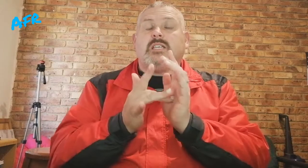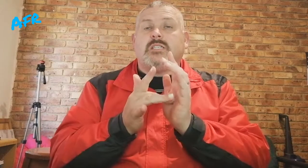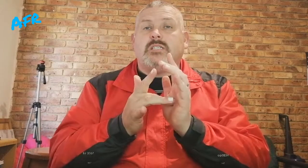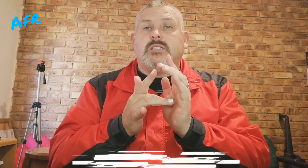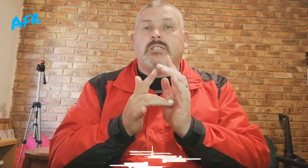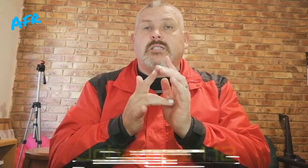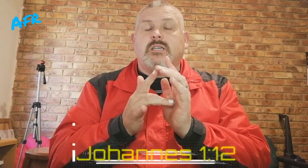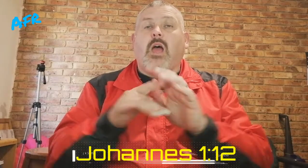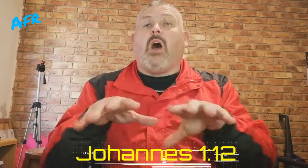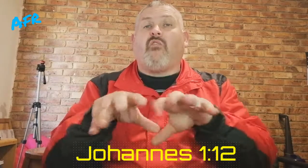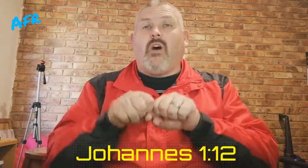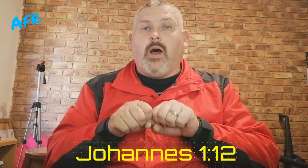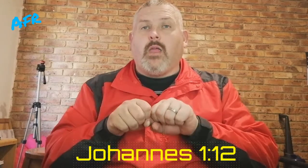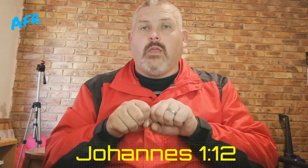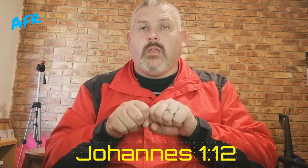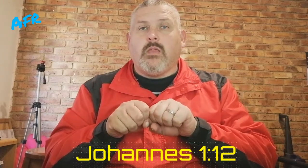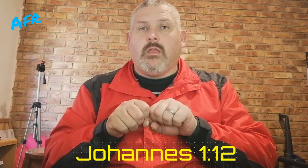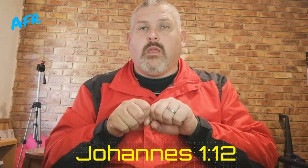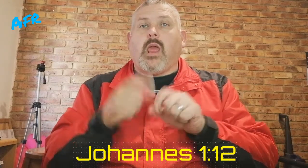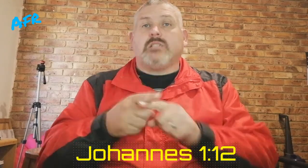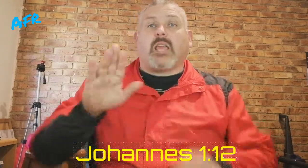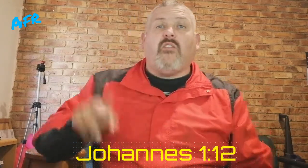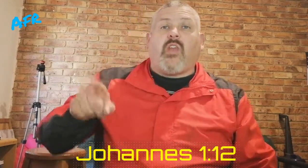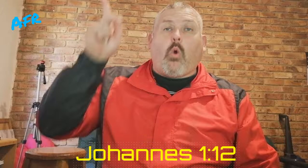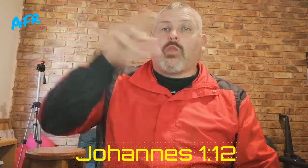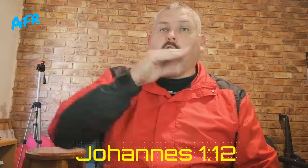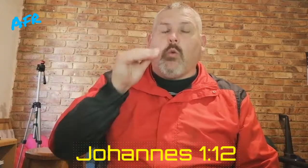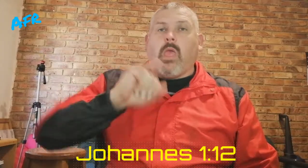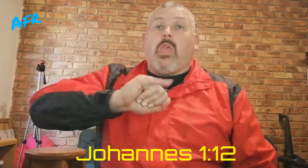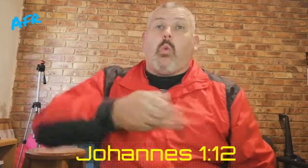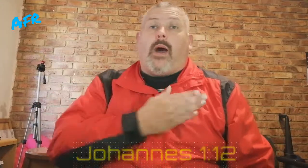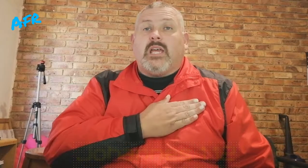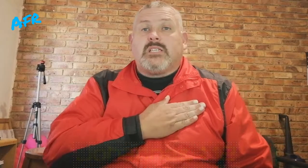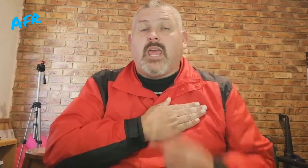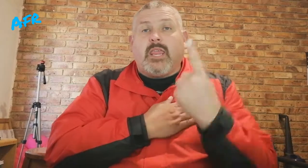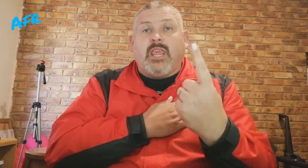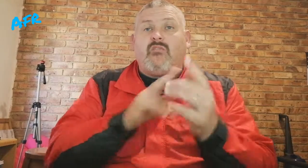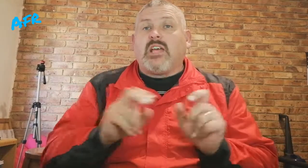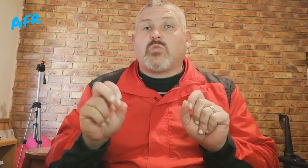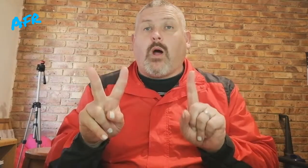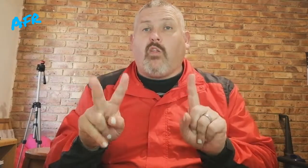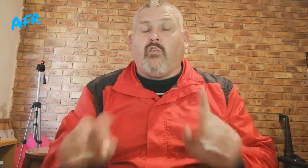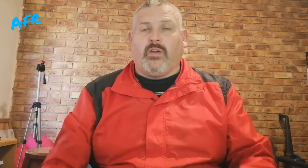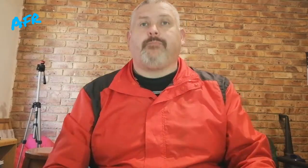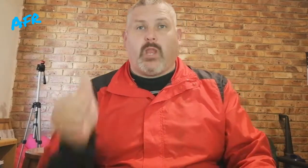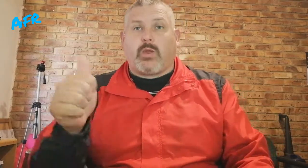Jesus aanvaar is een kind van God genoemd, Johannes 1 vers 12. Oké.